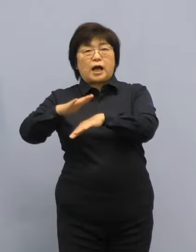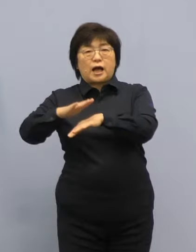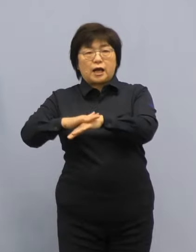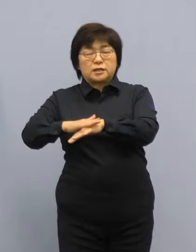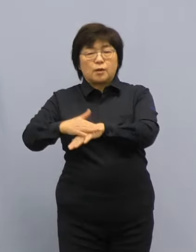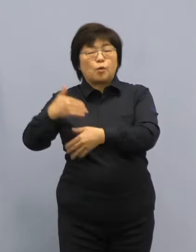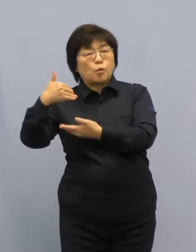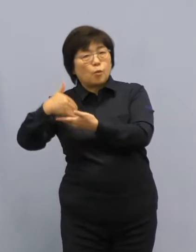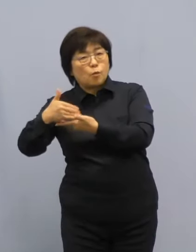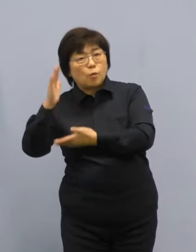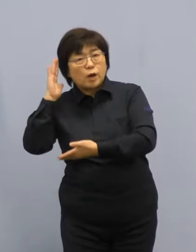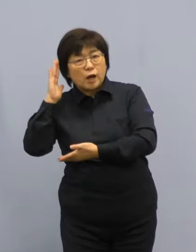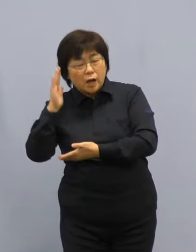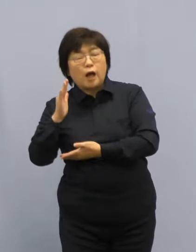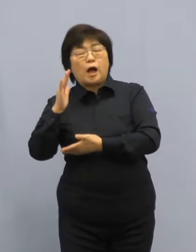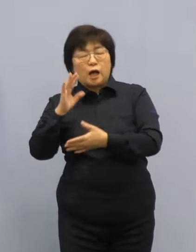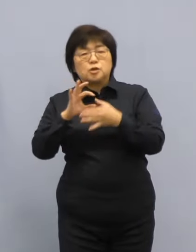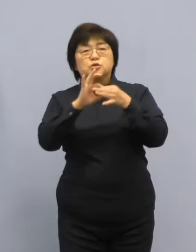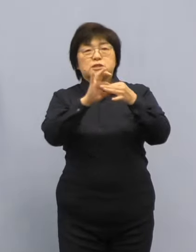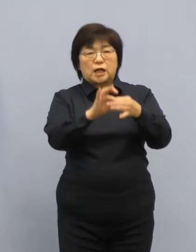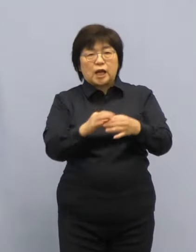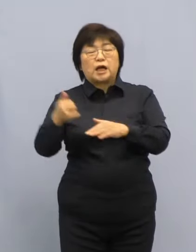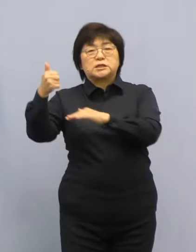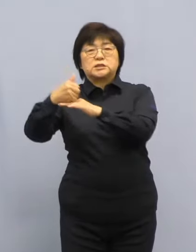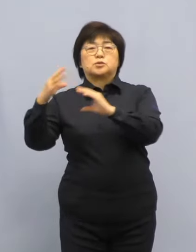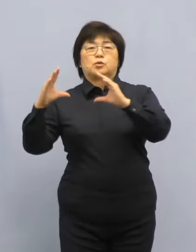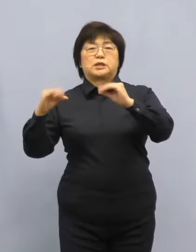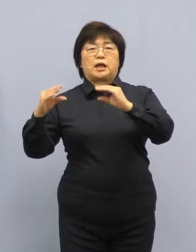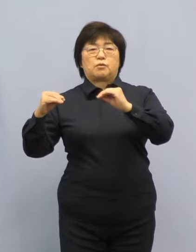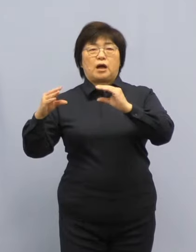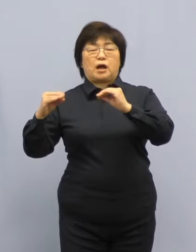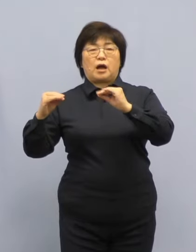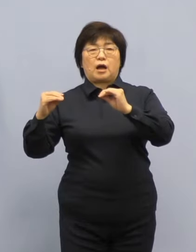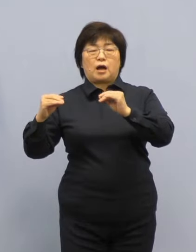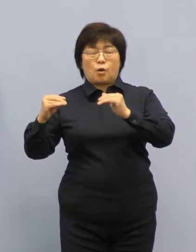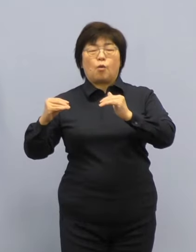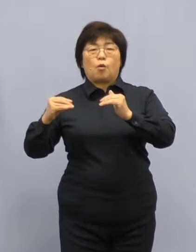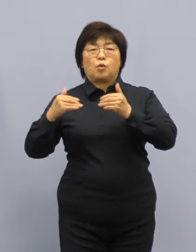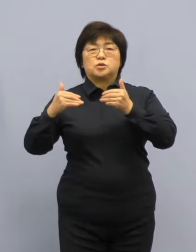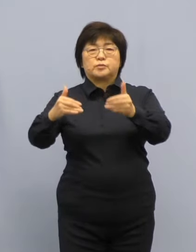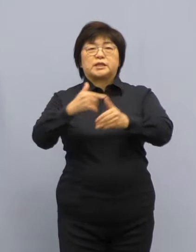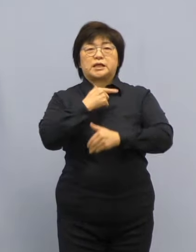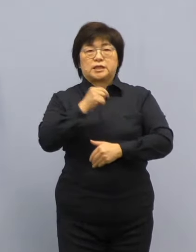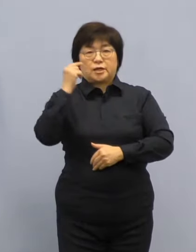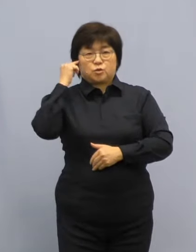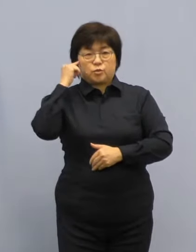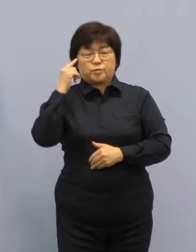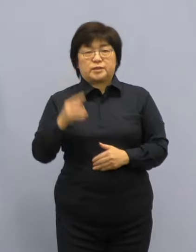しながら引き続き知事と対話を重ねていきたいというふうに思います。